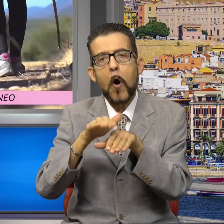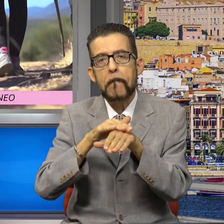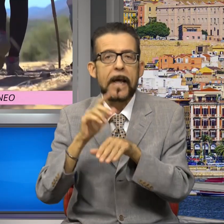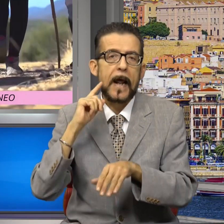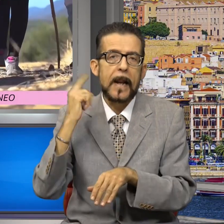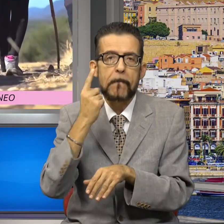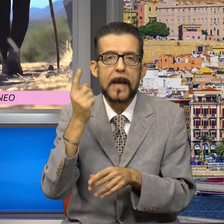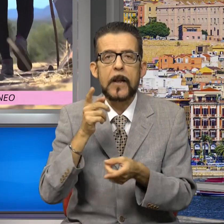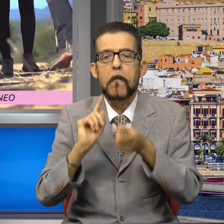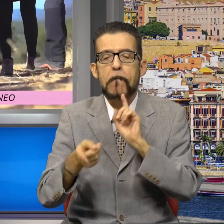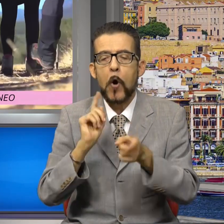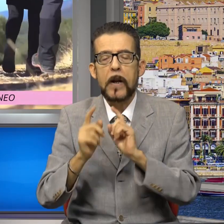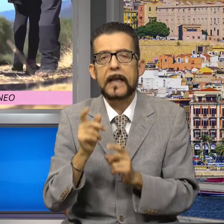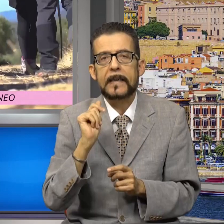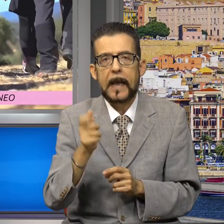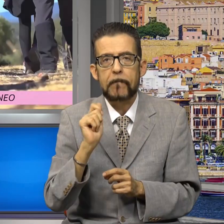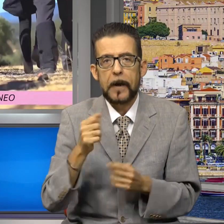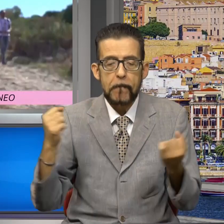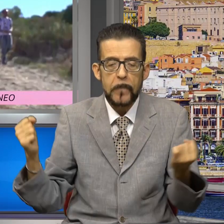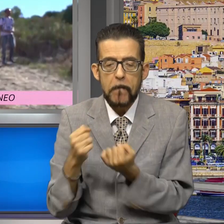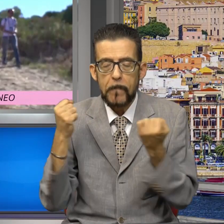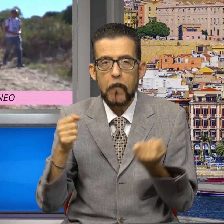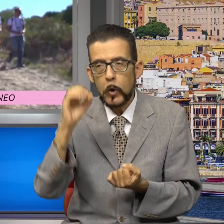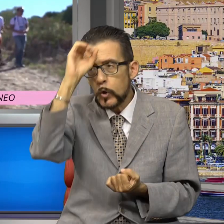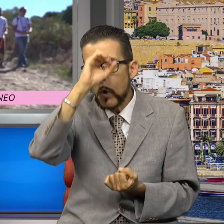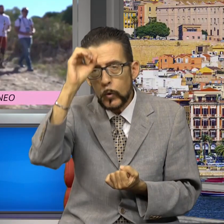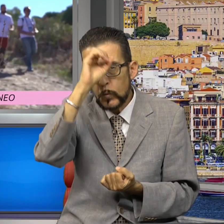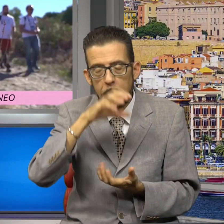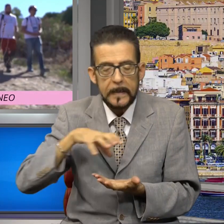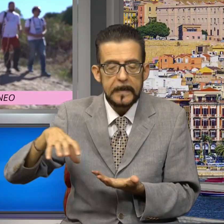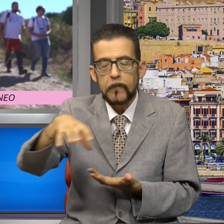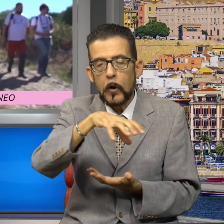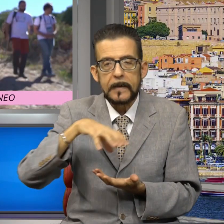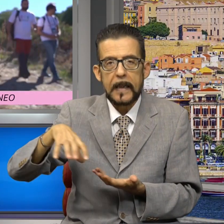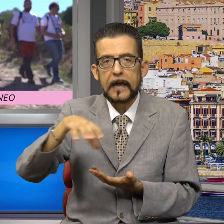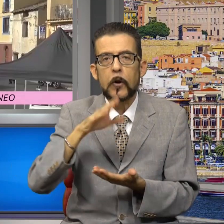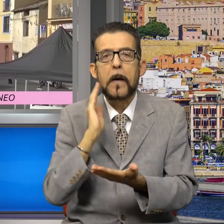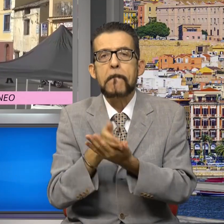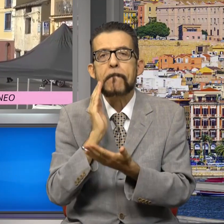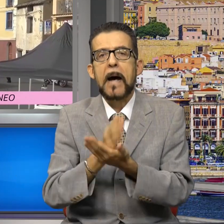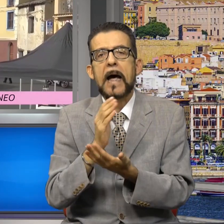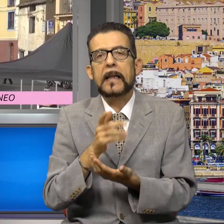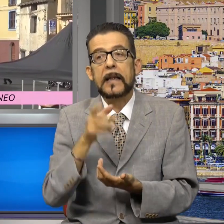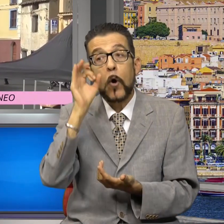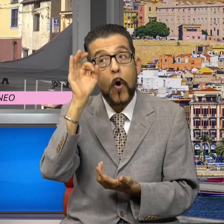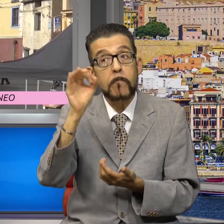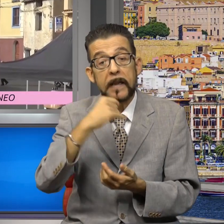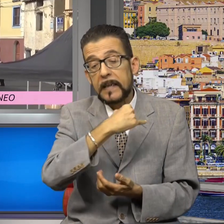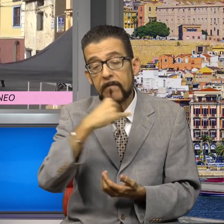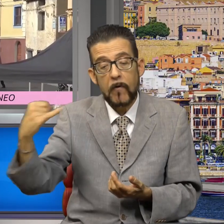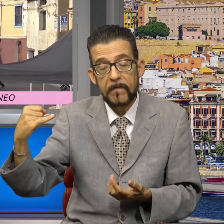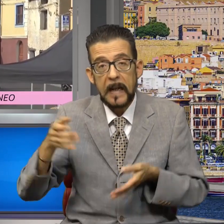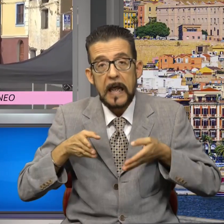prezzi. Promozione di turismo territoriale, in una parola composta, in inglese, marketing. Obiettivo finale, una strada nuova di